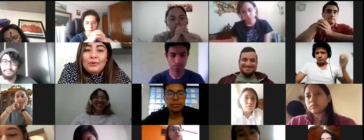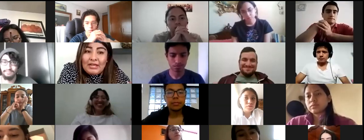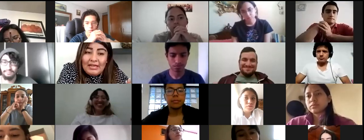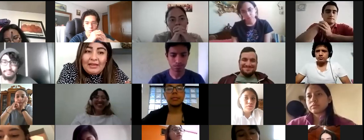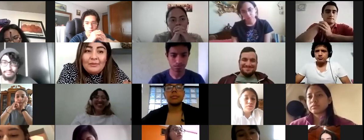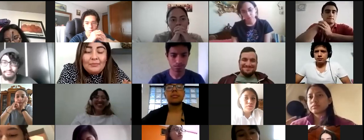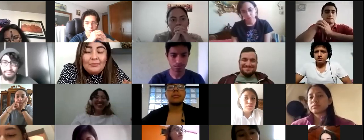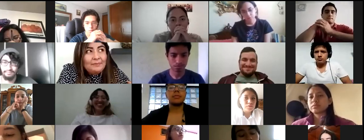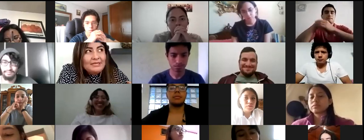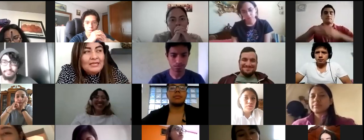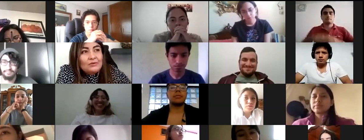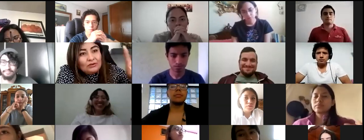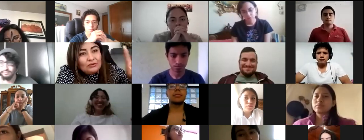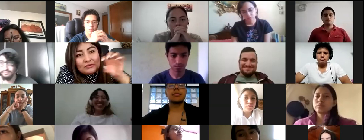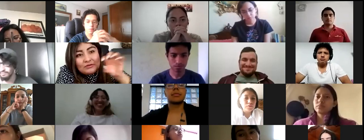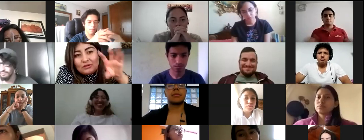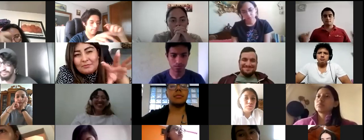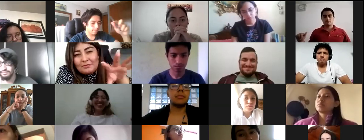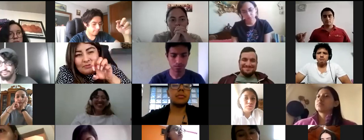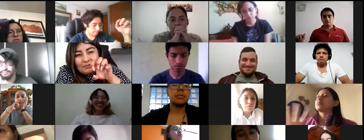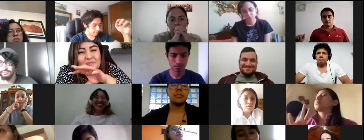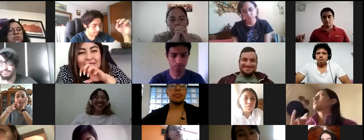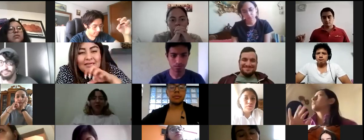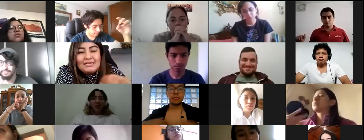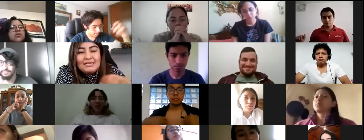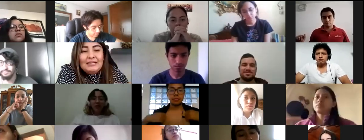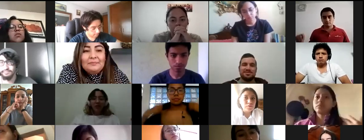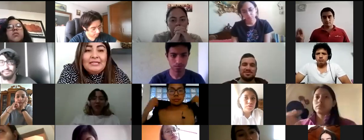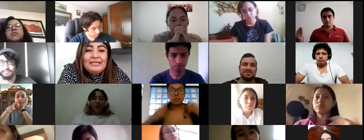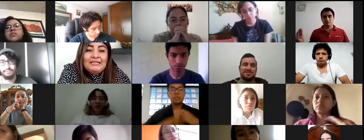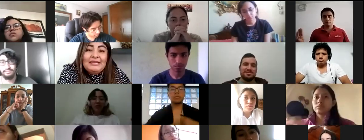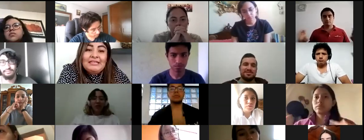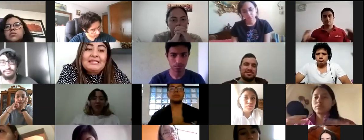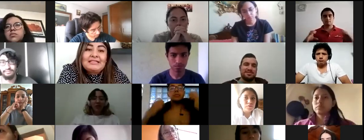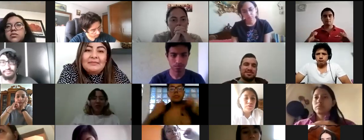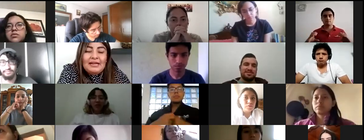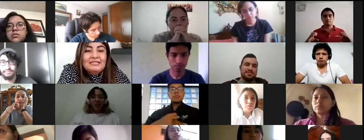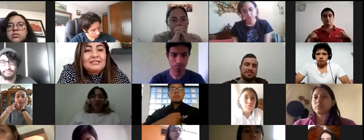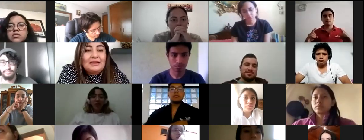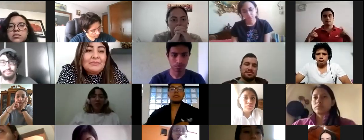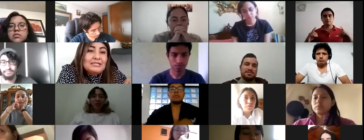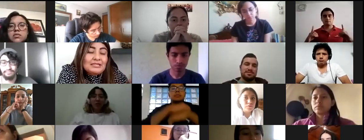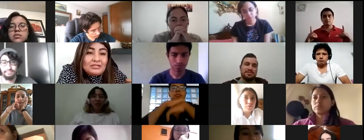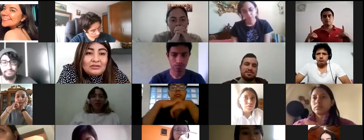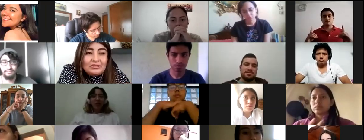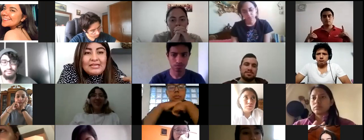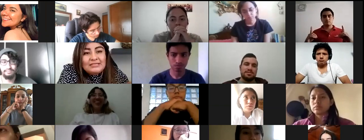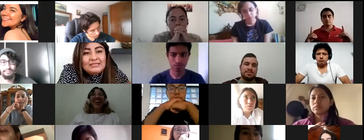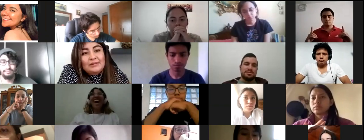qué? Porque pasa que cuando los empezamos a aceptar, de repente el internet se traba y se traba la presentación, se traba el